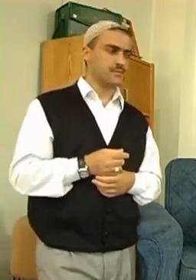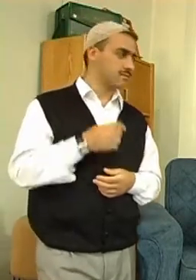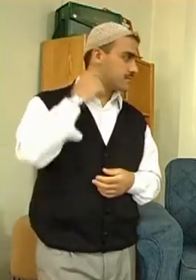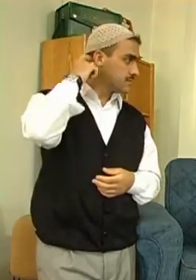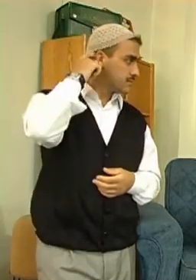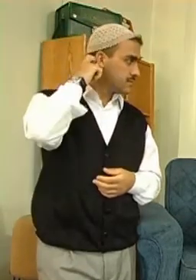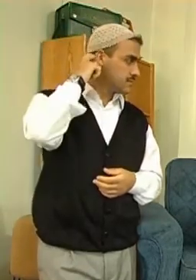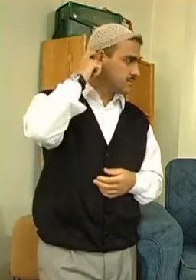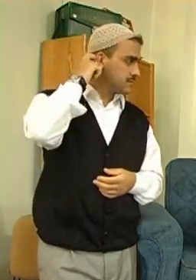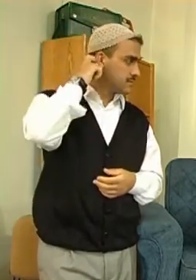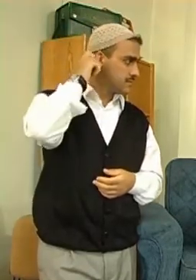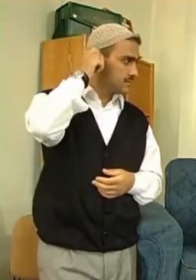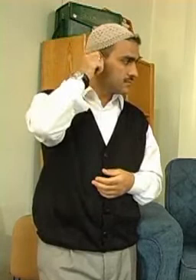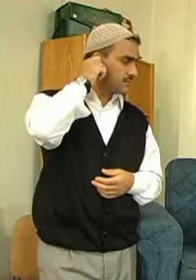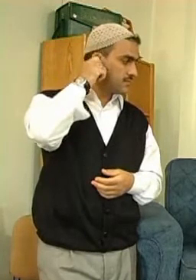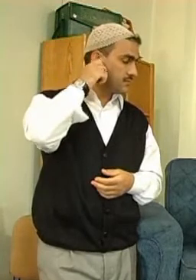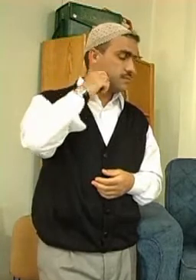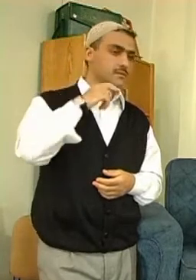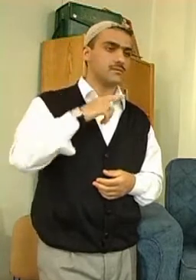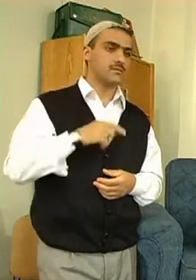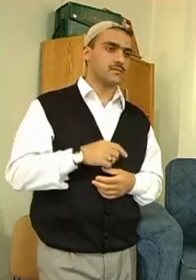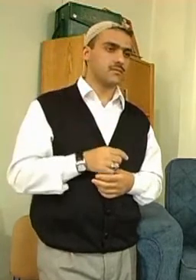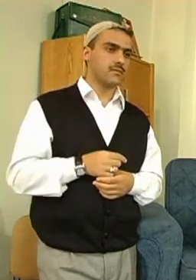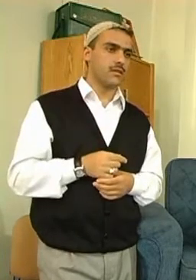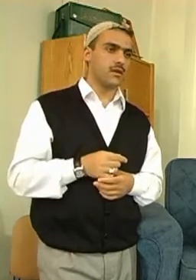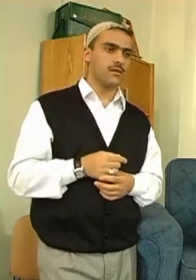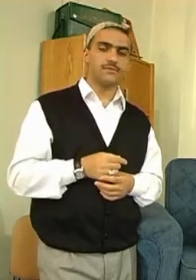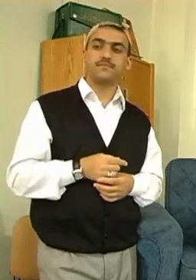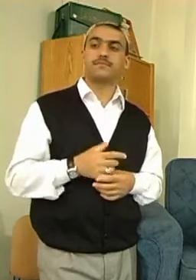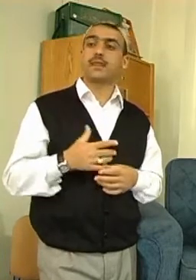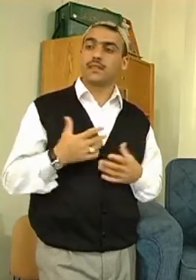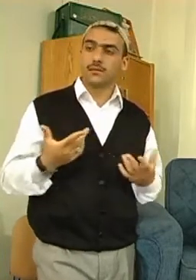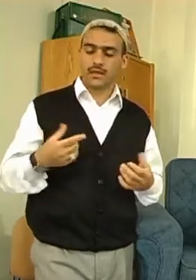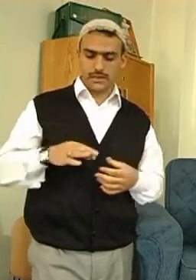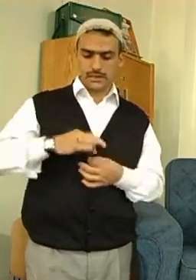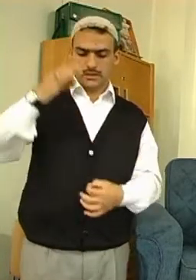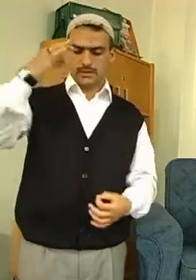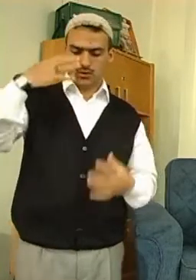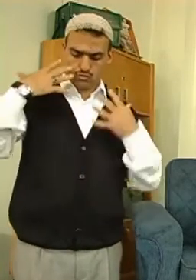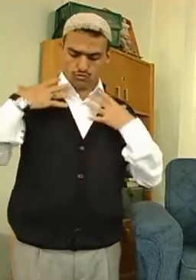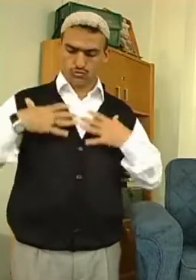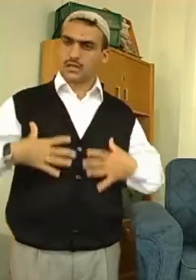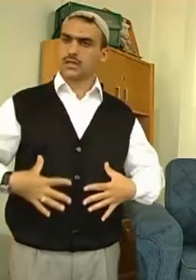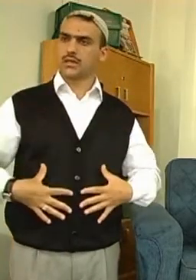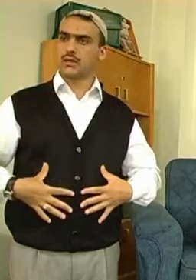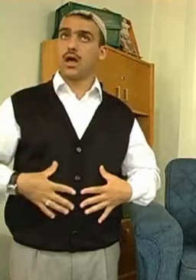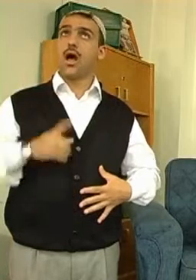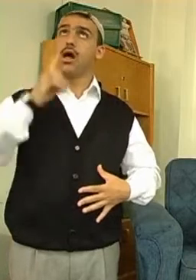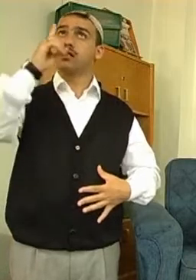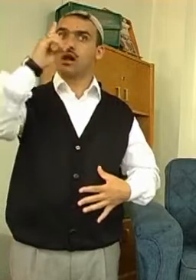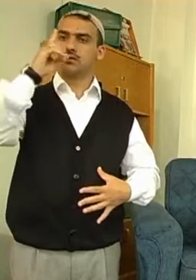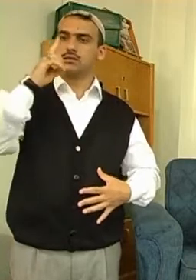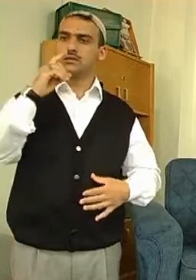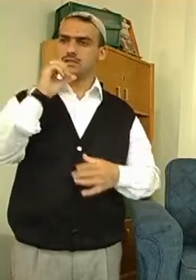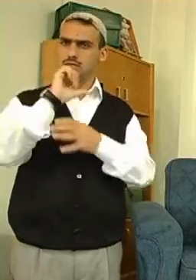Az önce dediğimiz gibi insanı değerlendiren veya aşağı düşüren ruhu. Bedenin elbisesi. İşte o ruhlar